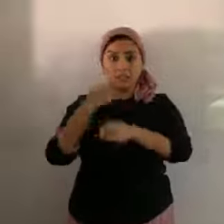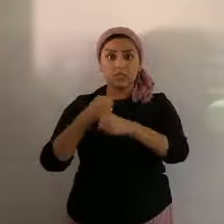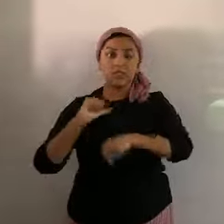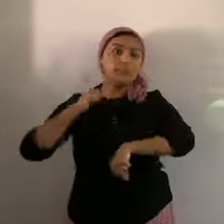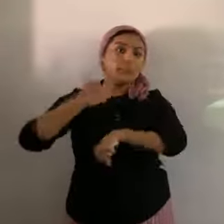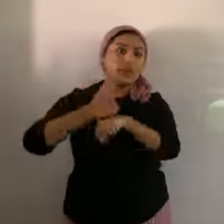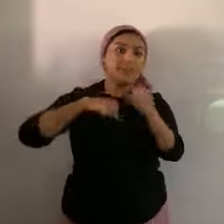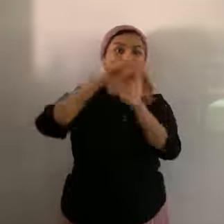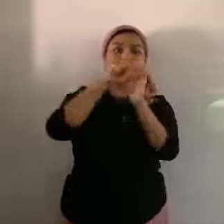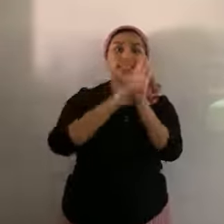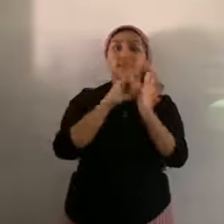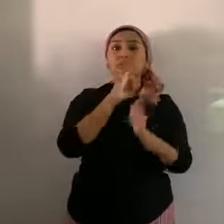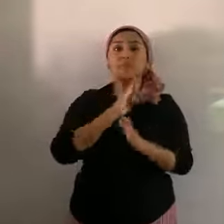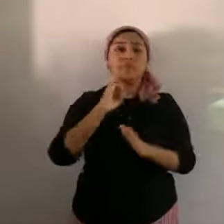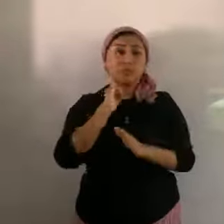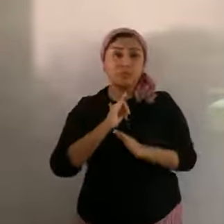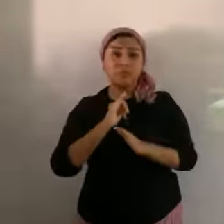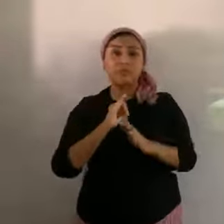Israel, y mira,